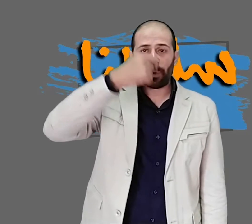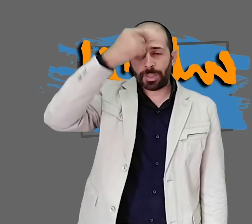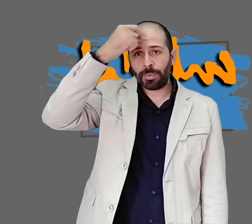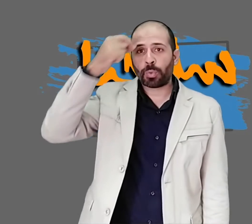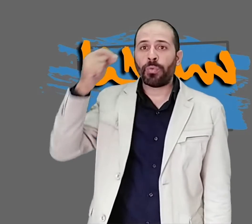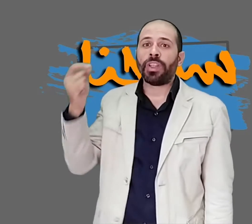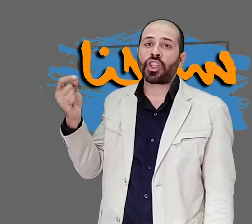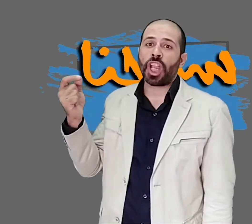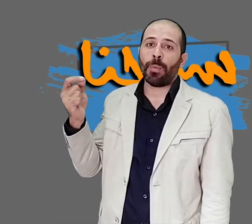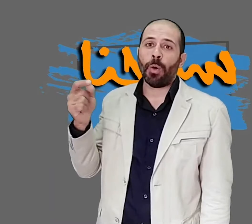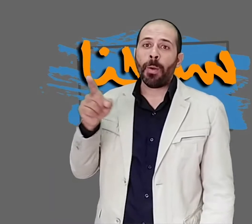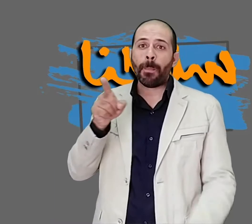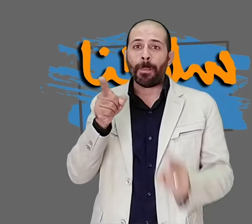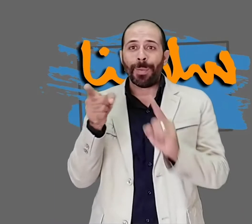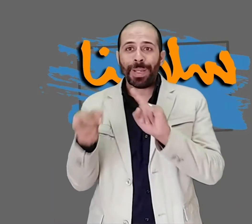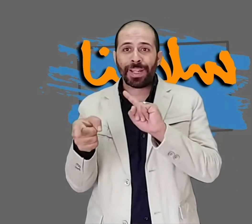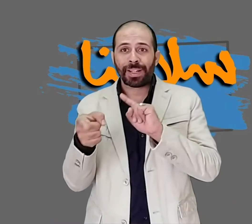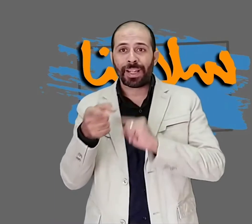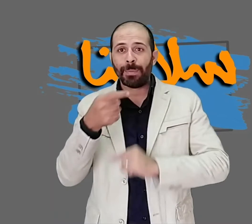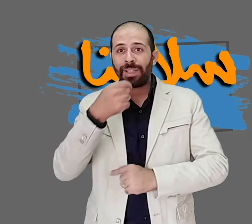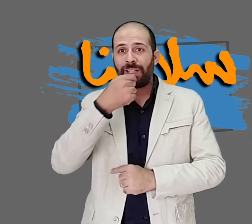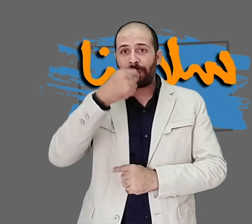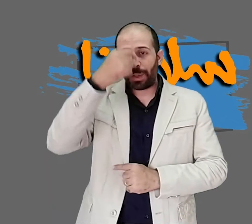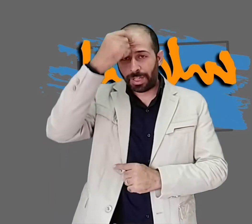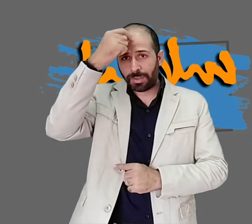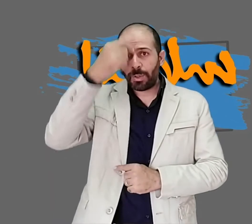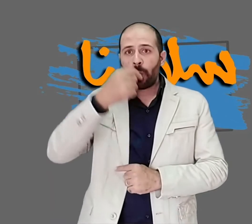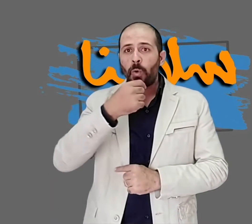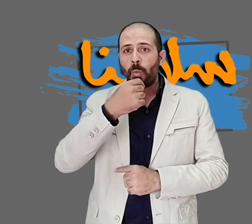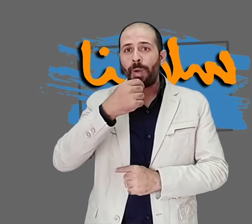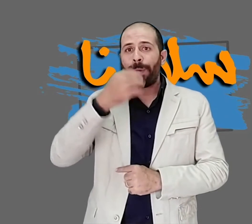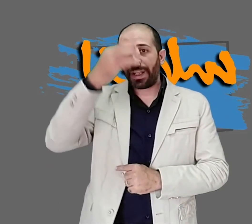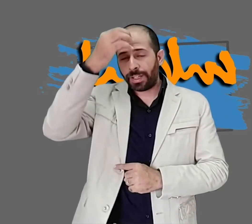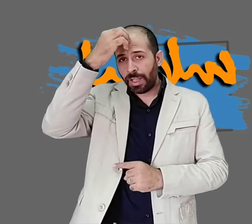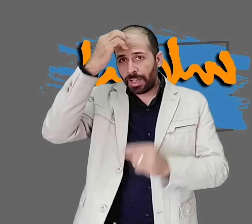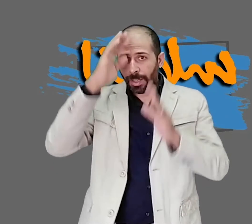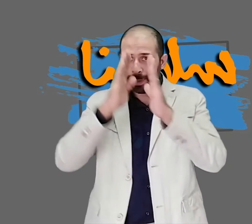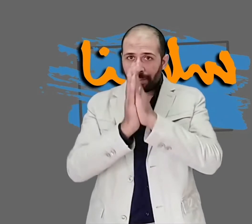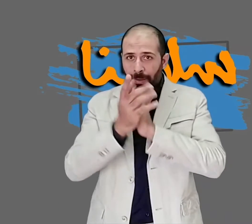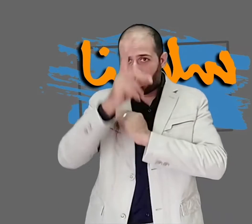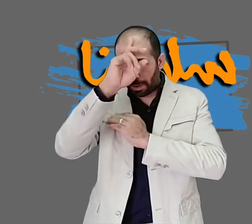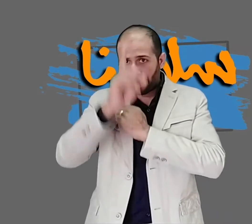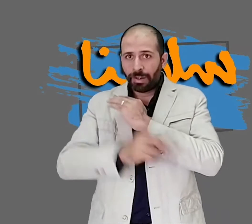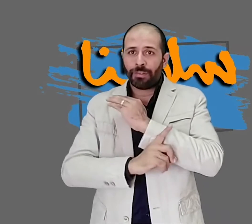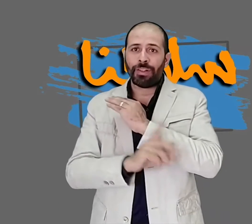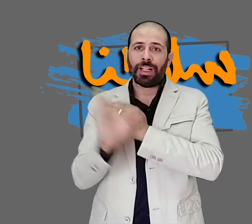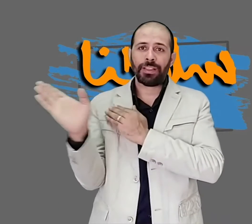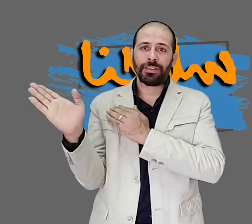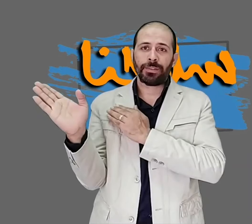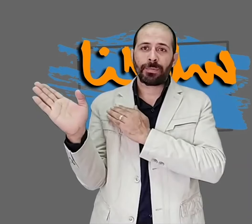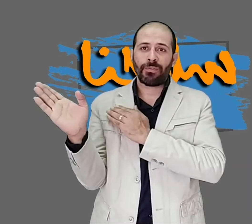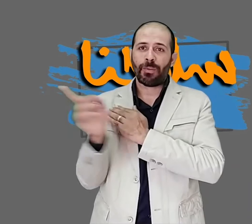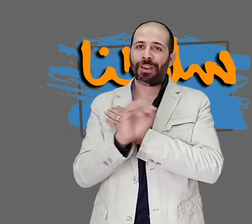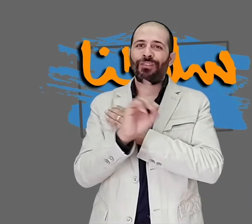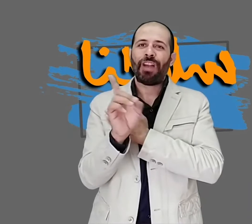العنوان بيكون في تشابه ما بين كلمه العنوان وما بين عبادة البقر في الهند، فما